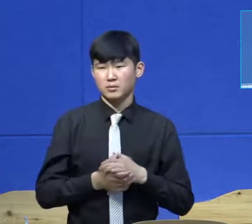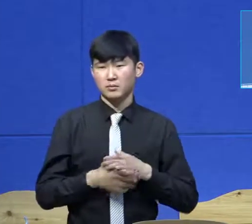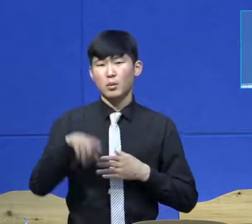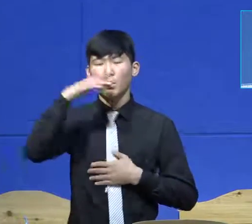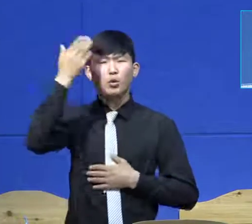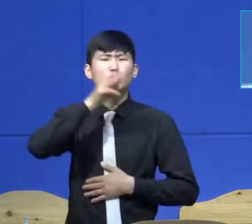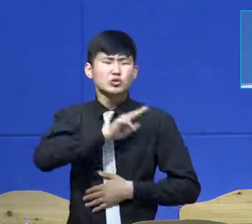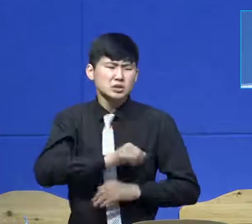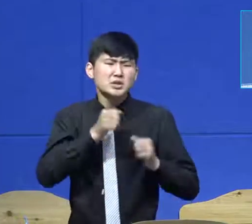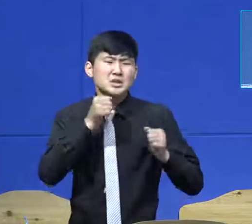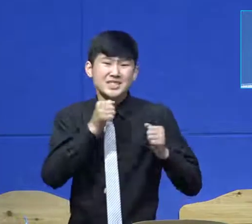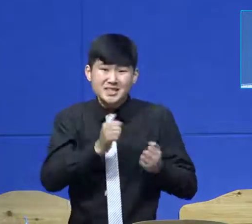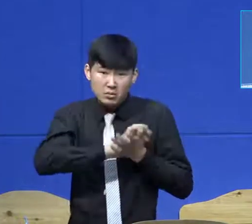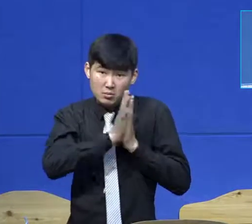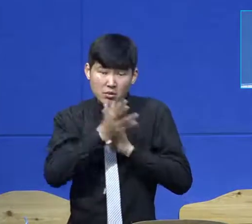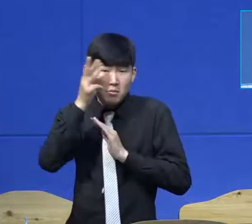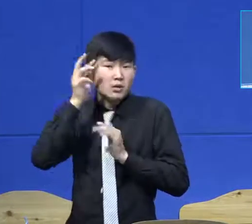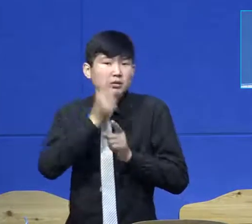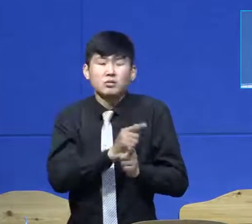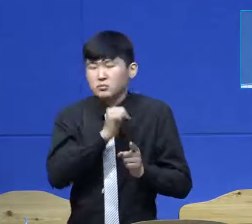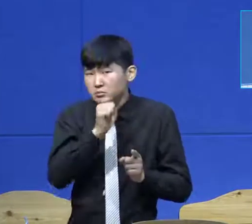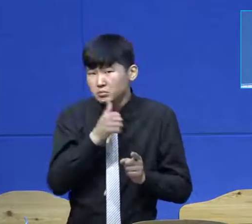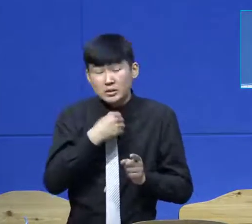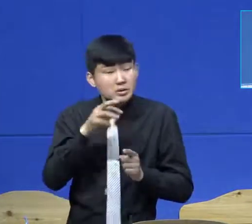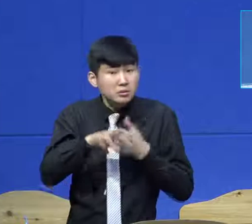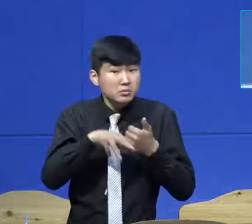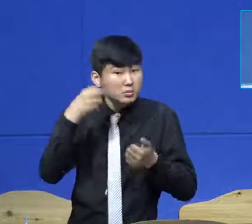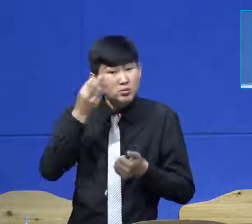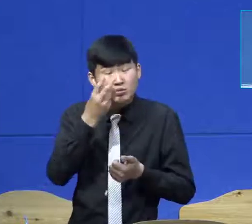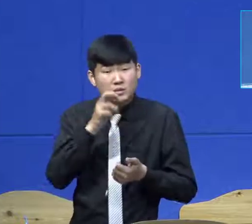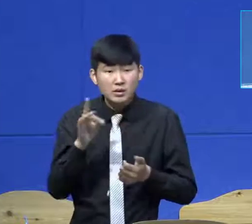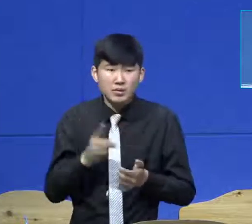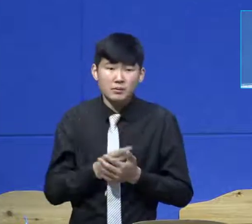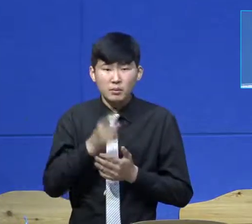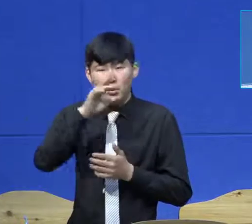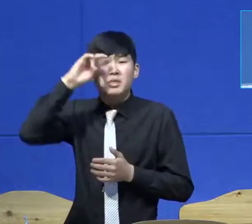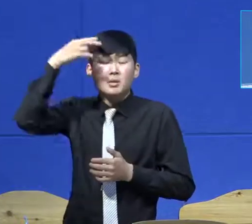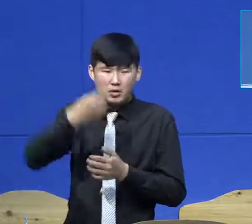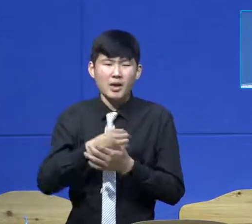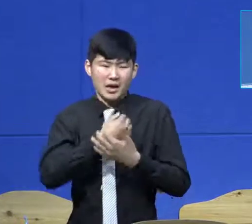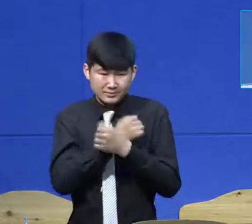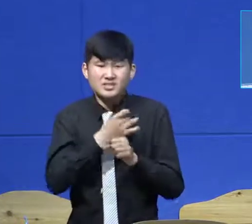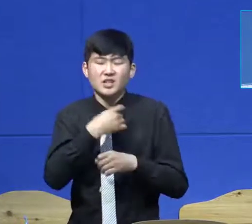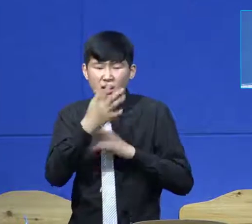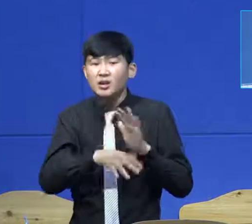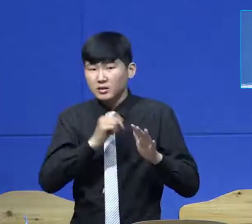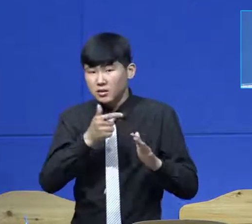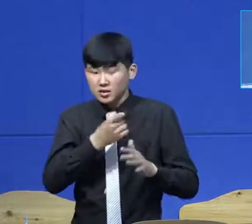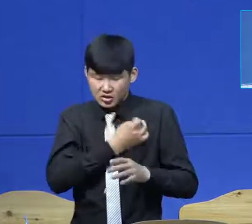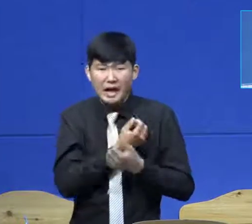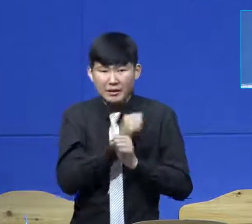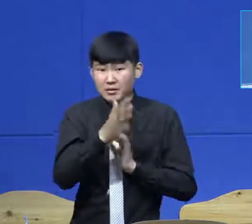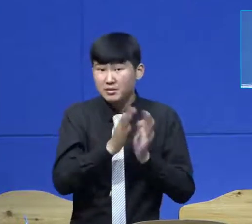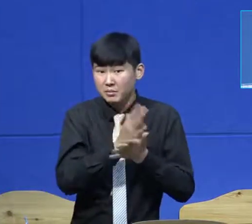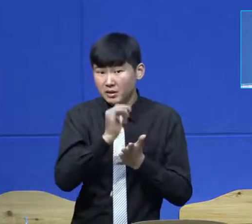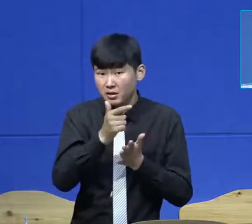бурхны төлөө хичээл зүтгэлтэйч мэдлэгэн дагуу ш. Би ингээд сайн сонсоод үзэхээр бурхны нэгүслэр аврагдана гэж ярьдаг. Итгэлээр аврагдана гэдэг. Гэхдээ тэр